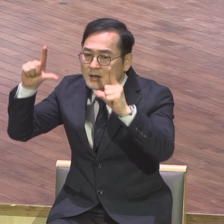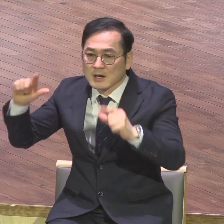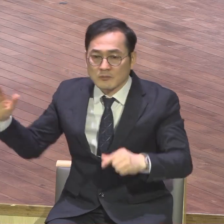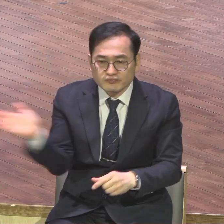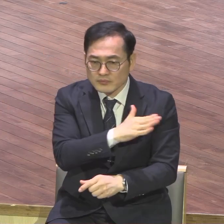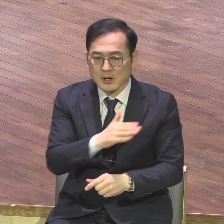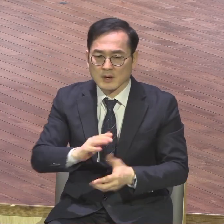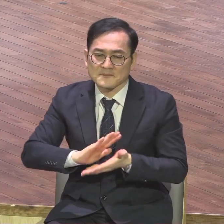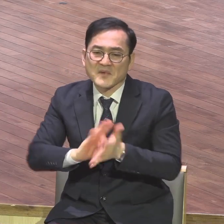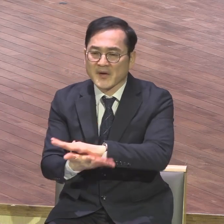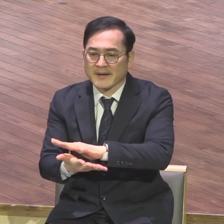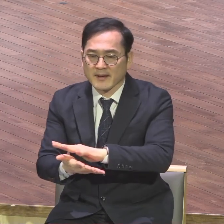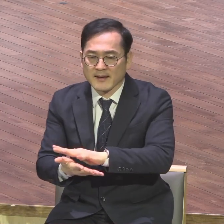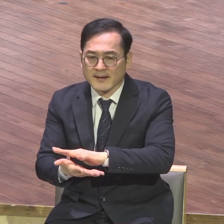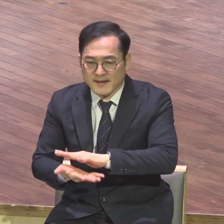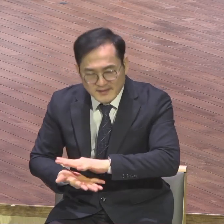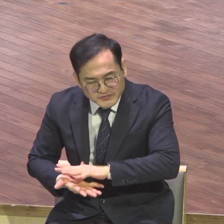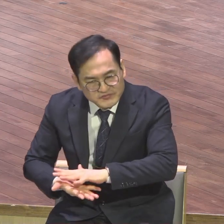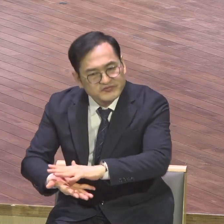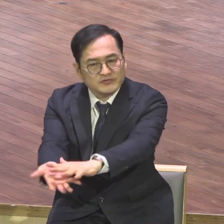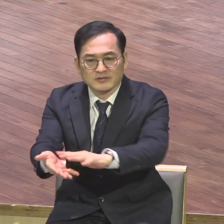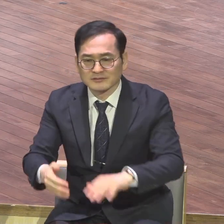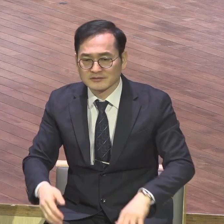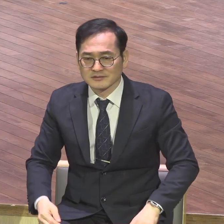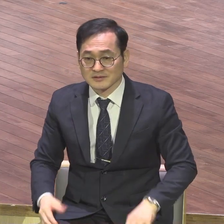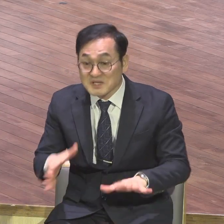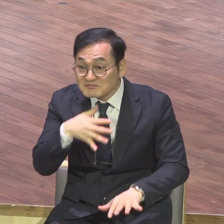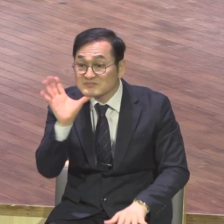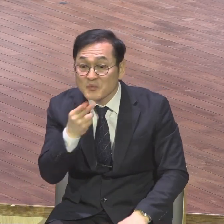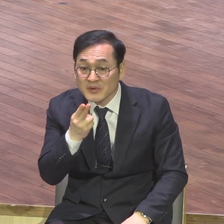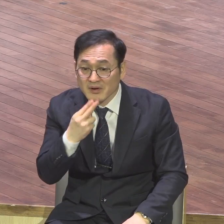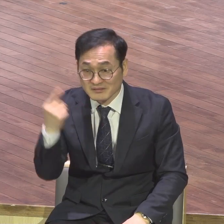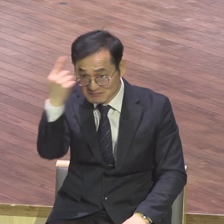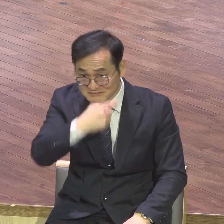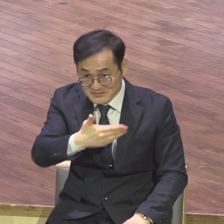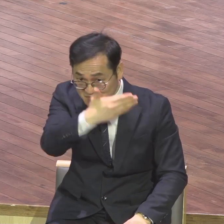그래서 내가 늙지를 않는 거예요 이게 지금.